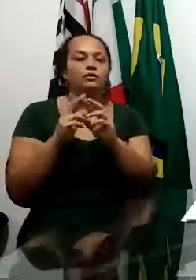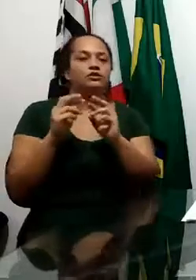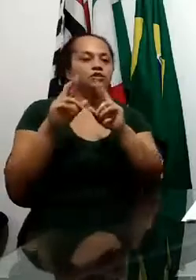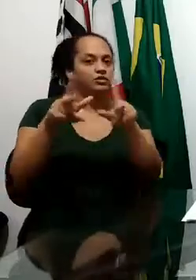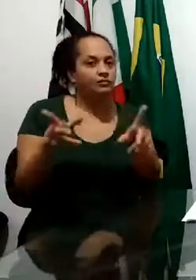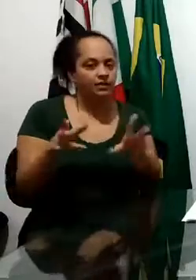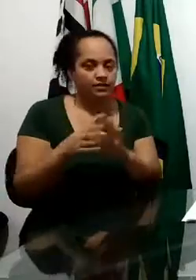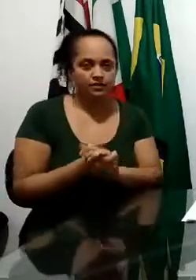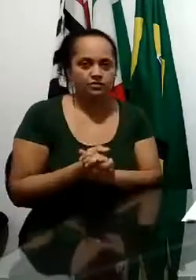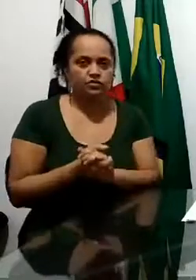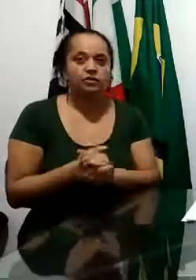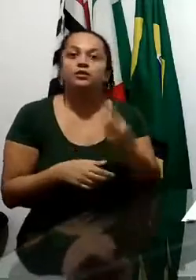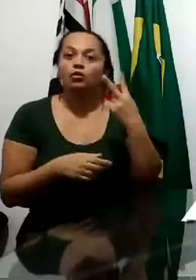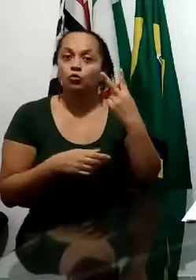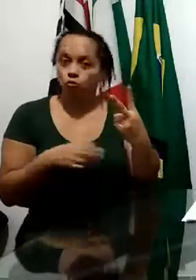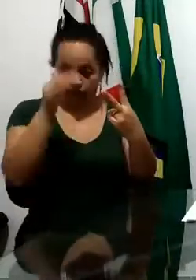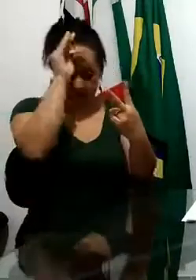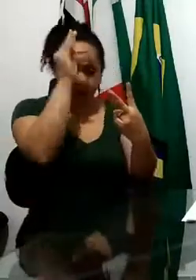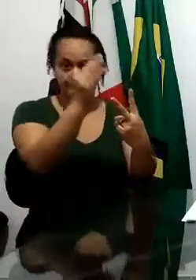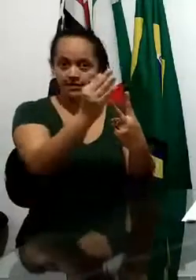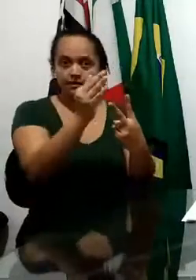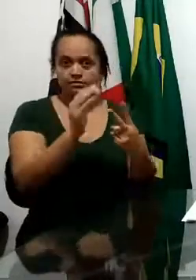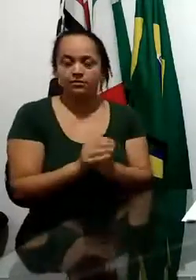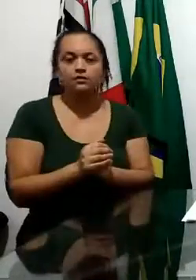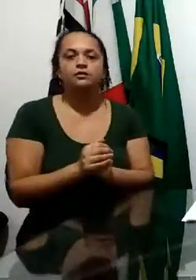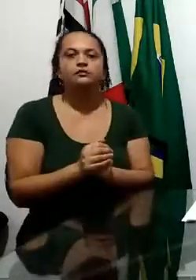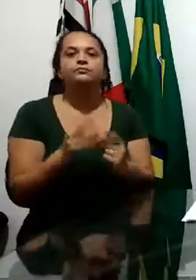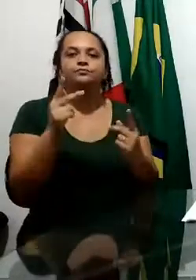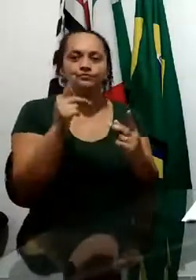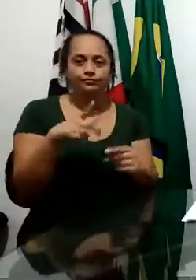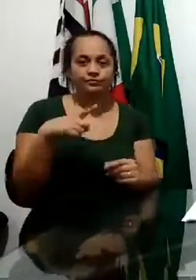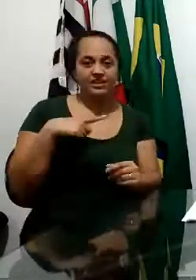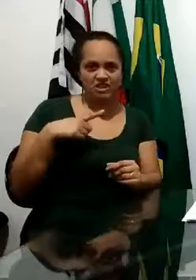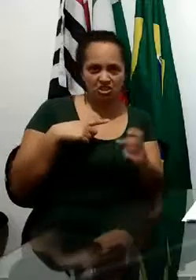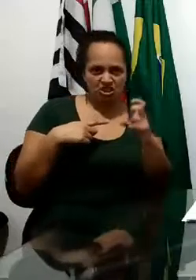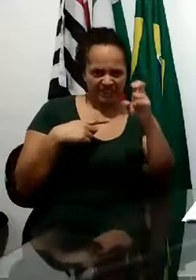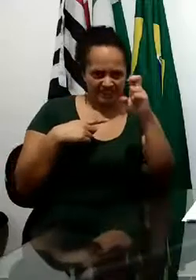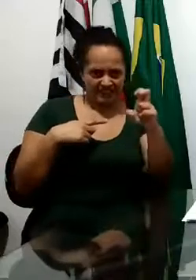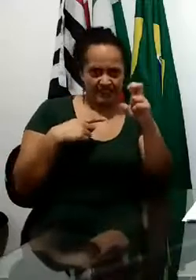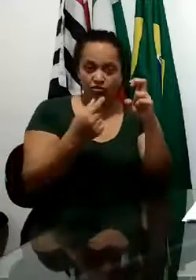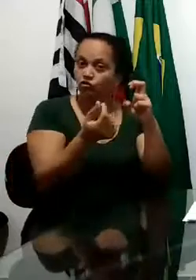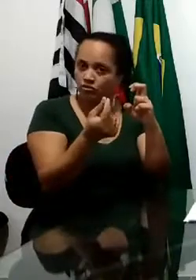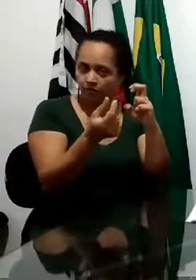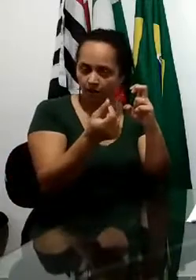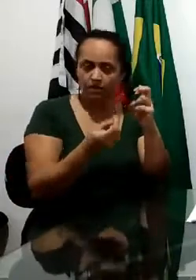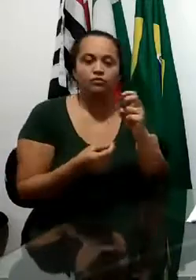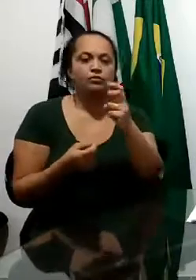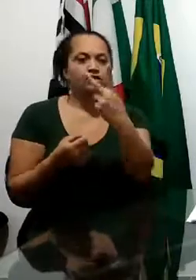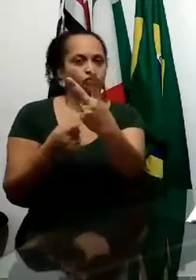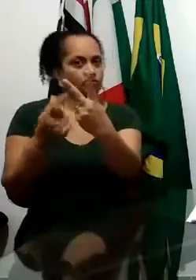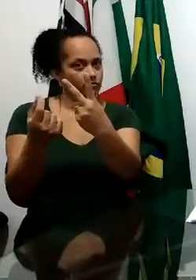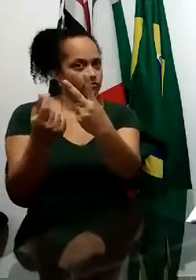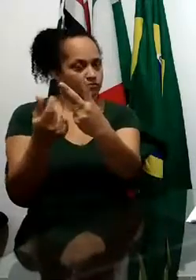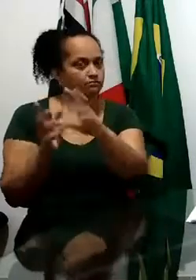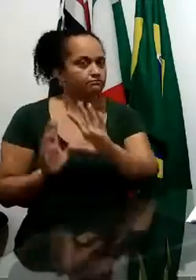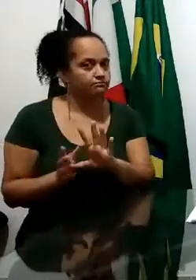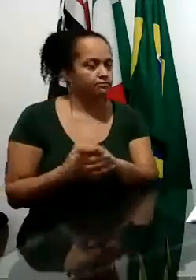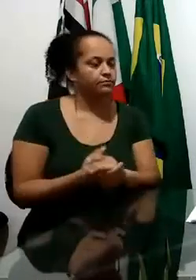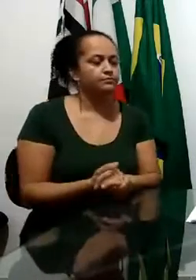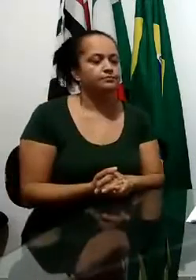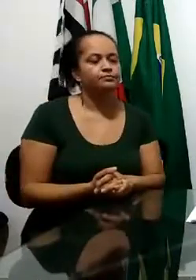fiel. Os dois que foram fiéis. O que recebeu 5 e o que recebeu 2. Olha lá. Olha que